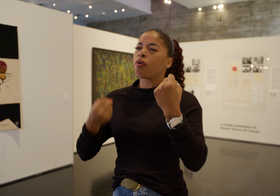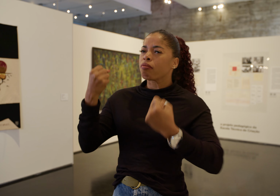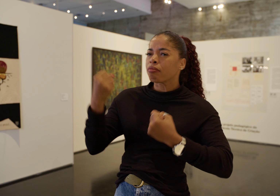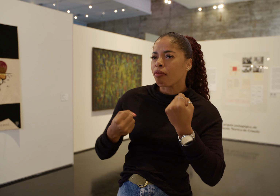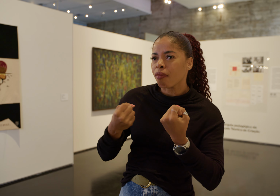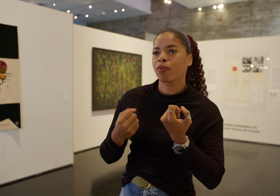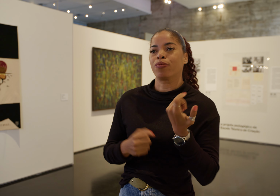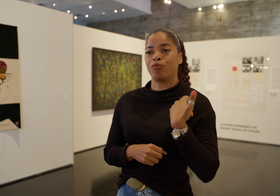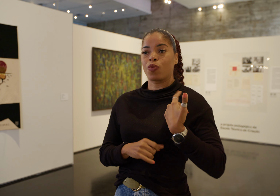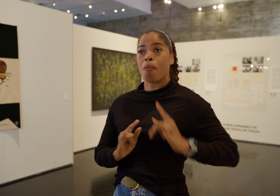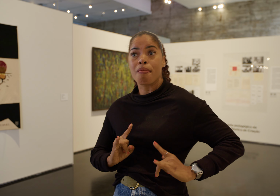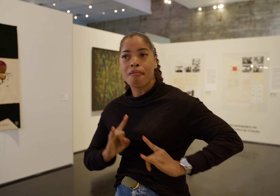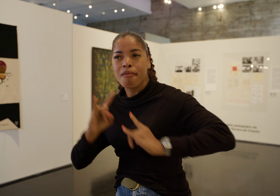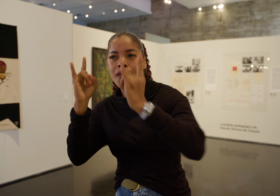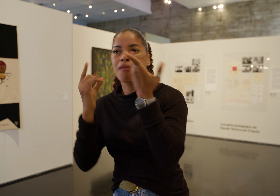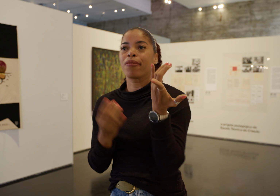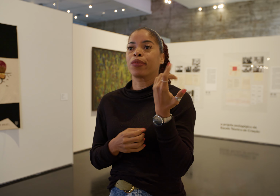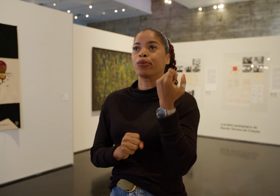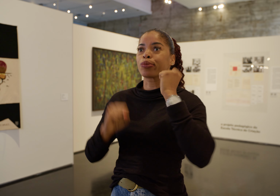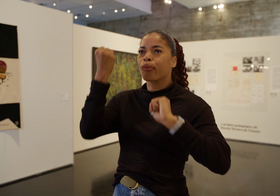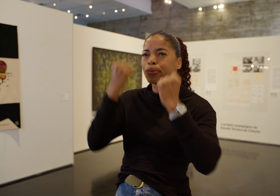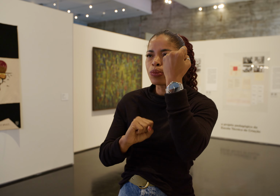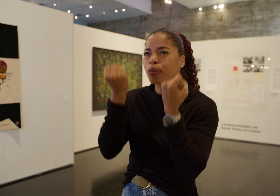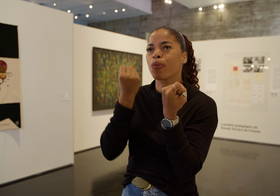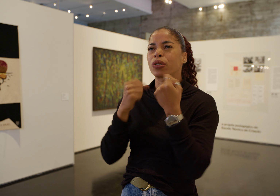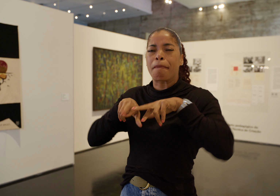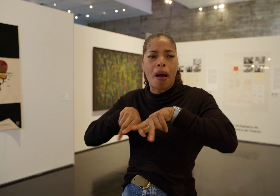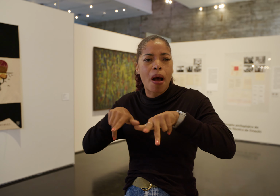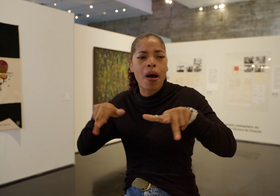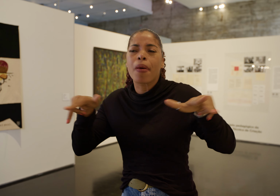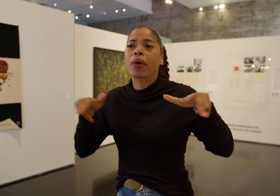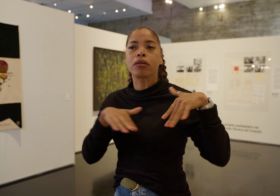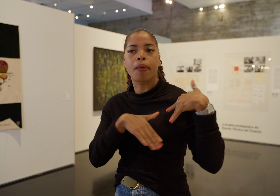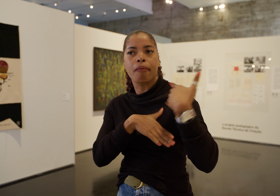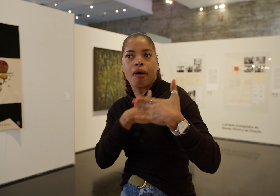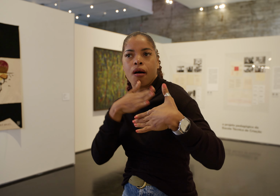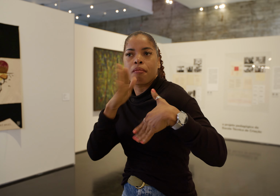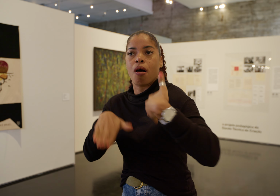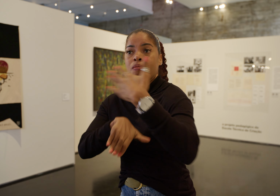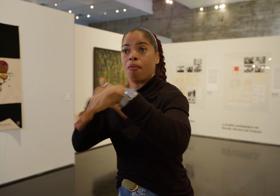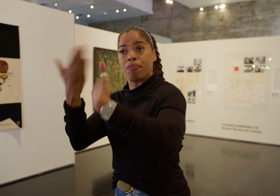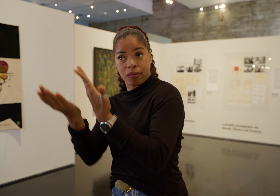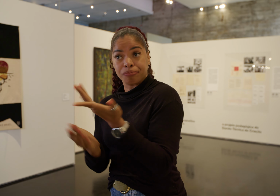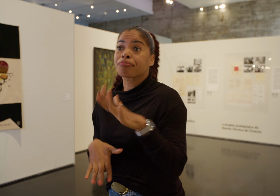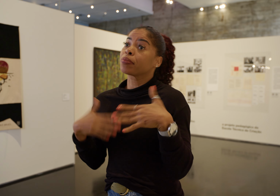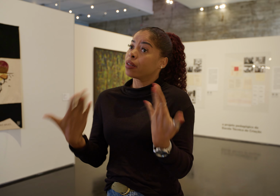os carros e os novos prédios influenciavam novos modos de encarar o mundo, a arte e o design precisavam também acompanhar as necessidades e trazer